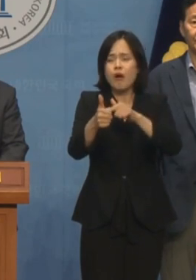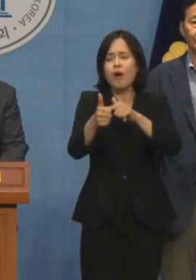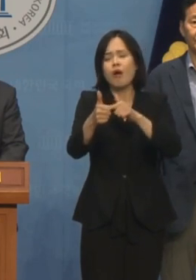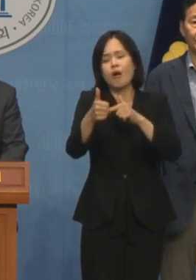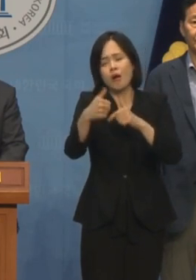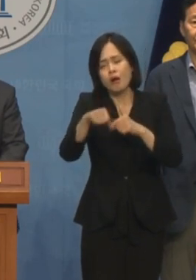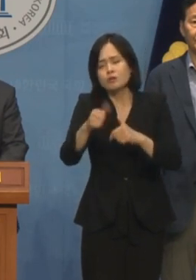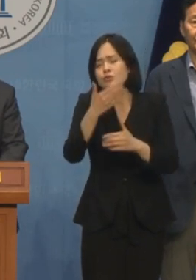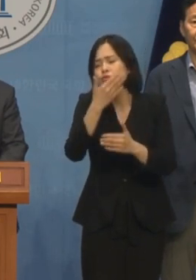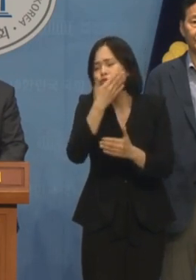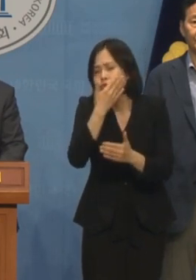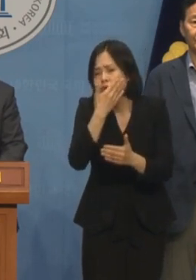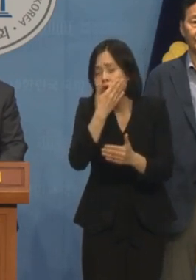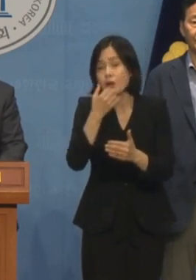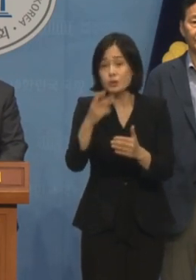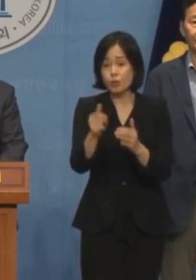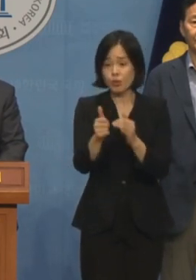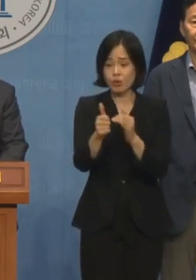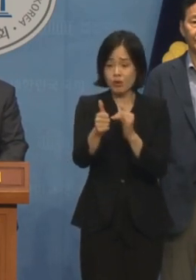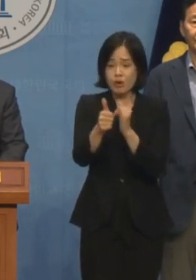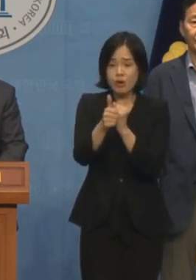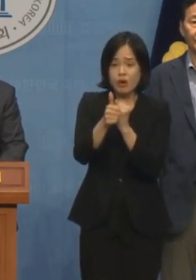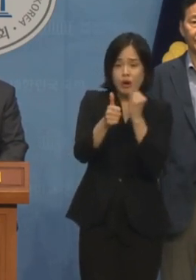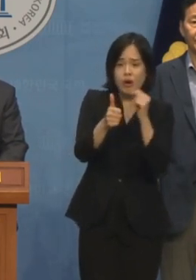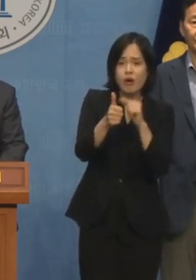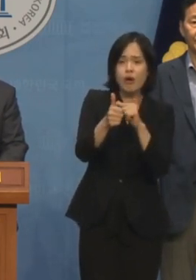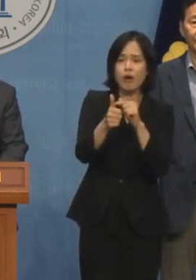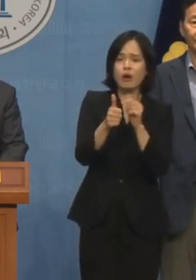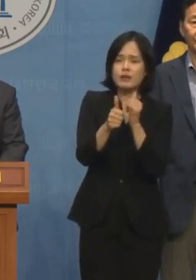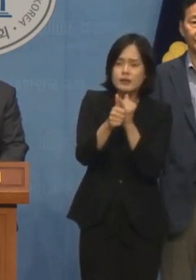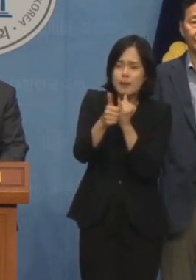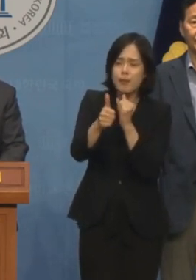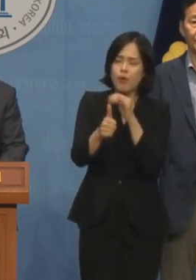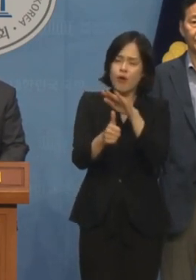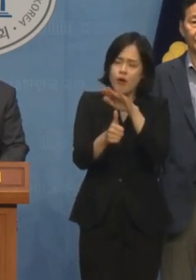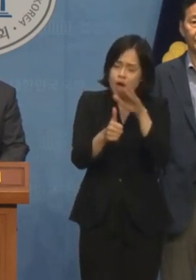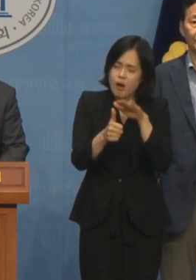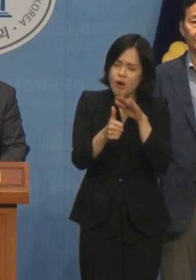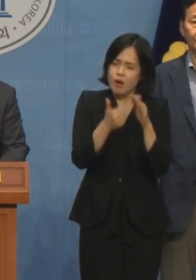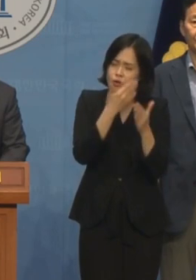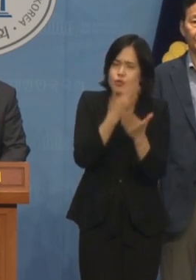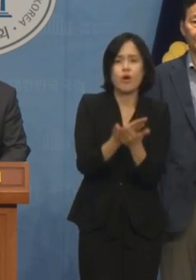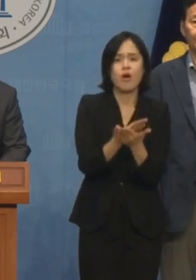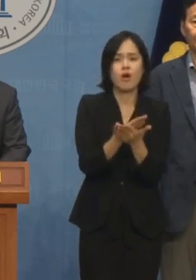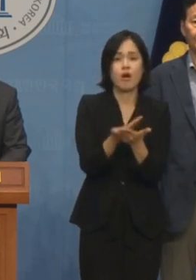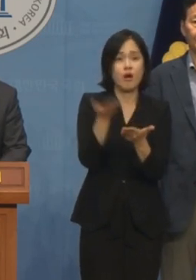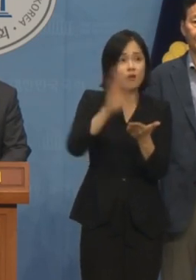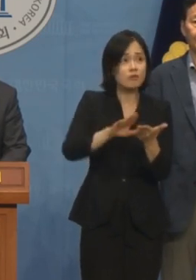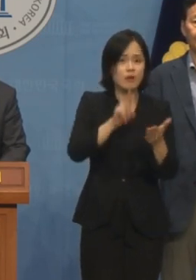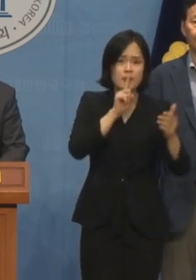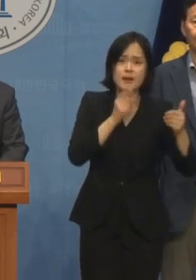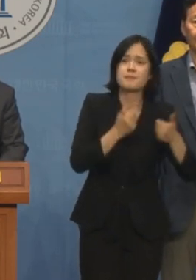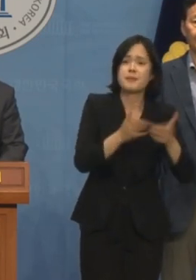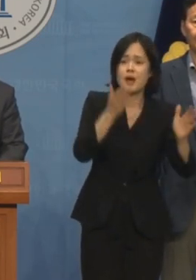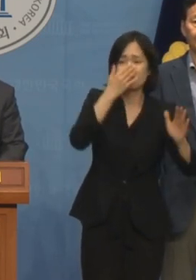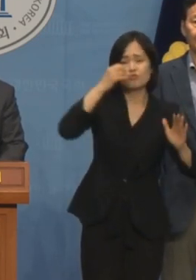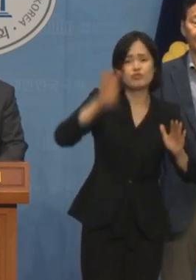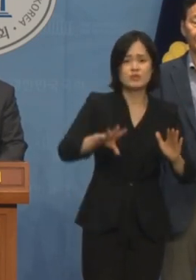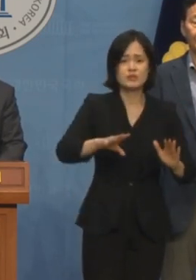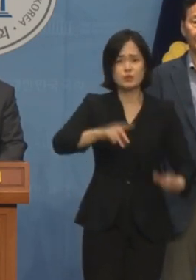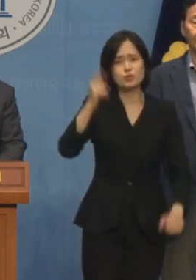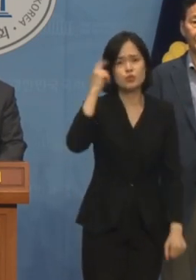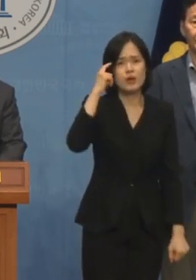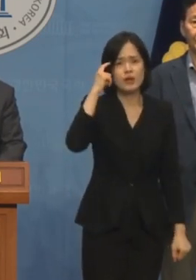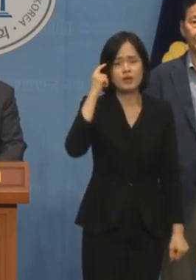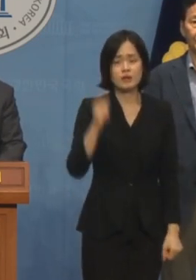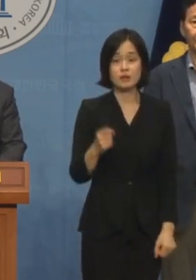남편이고 아버지입니다. 최해병의 사망 원인을 밝히는 데는 한 점의 의혹도 없어야 하며